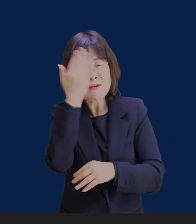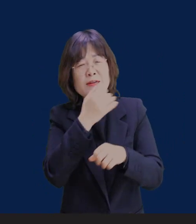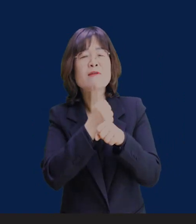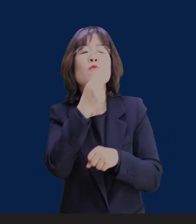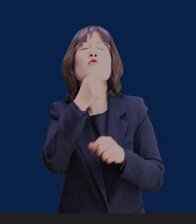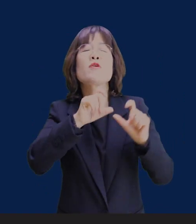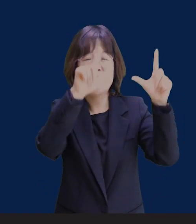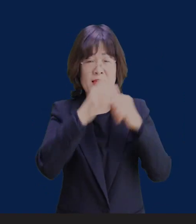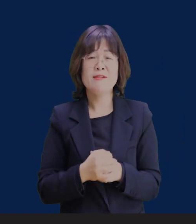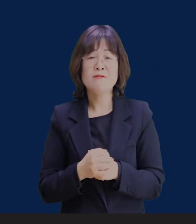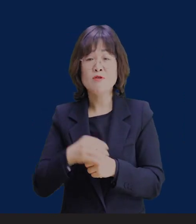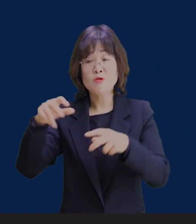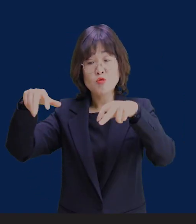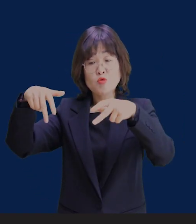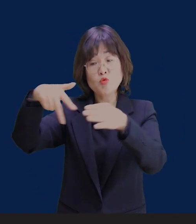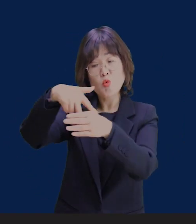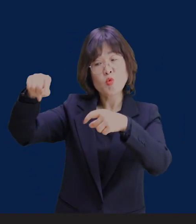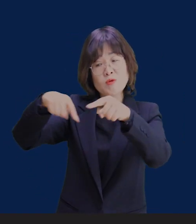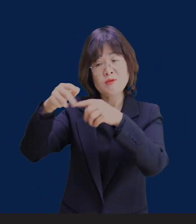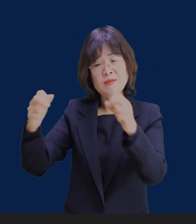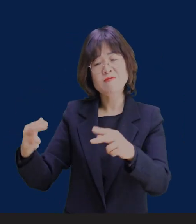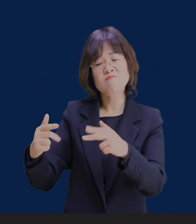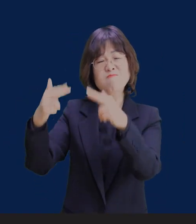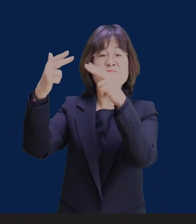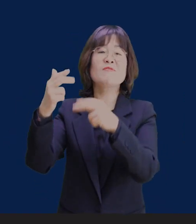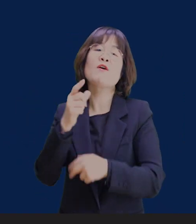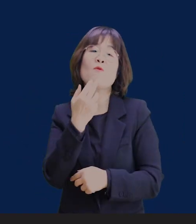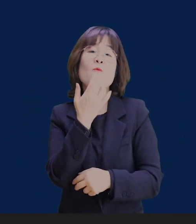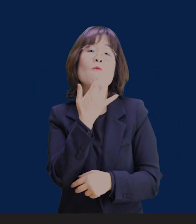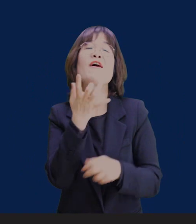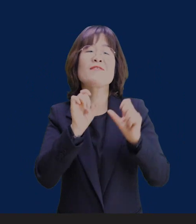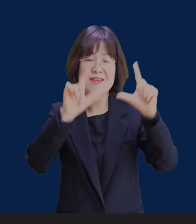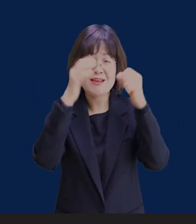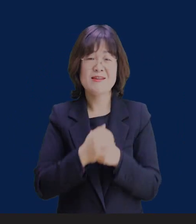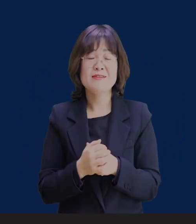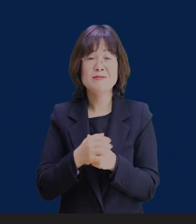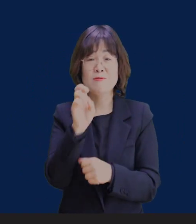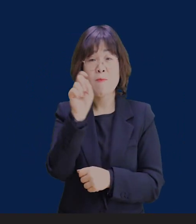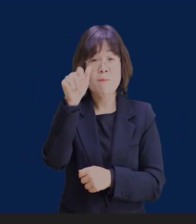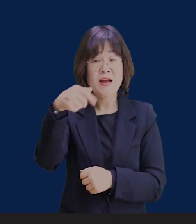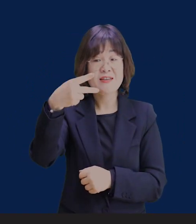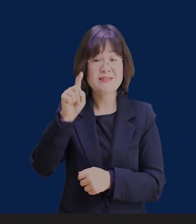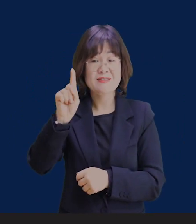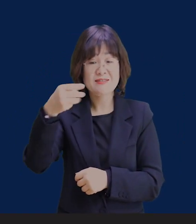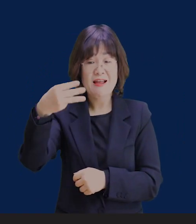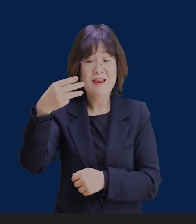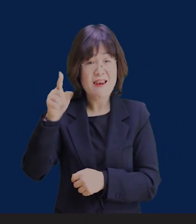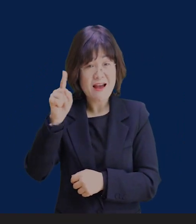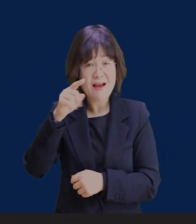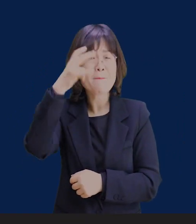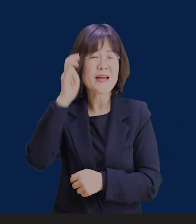하신 월요일, 종교 지도자들과 논쟁을 벌이신 화요일, 막달라 마리아가 향유